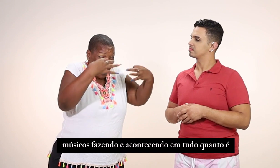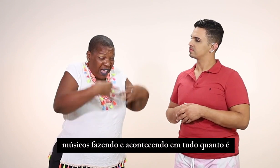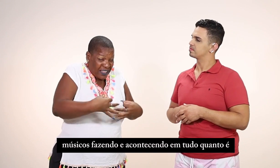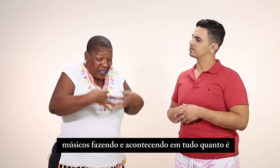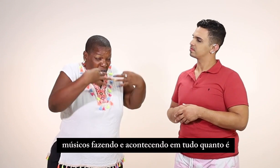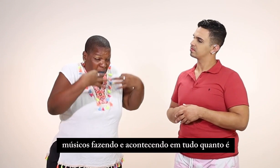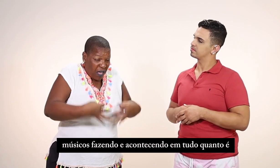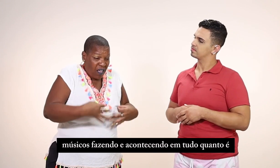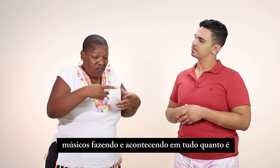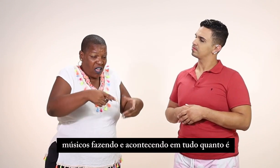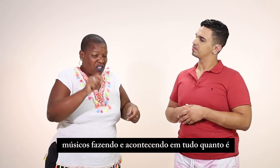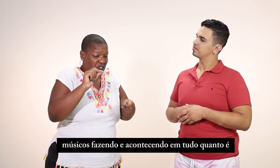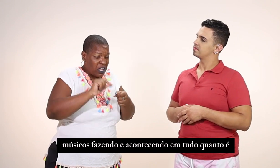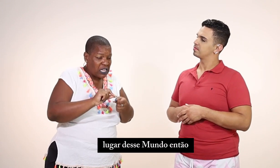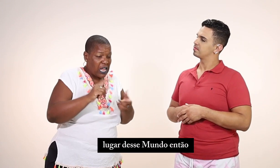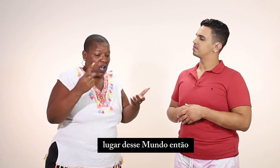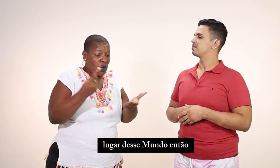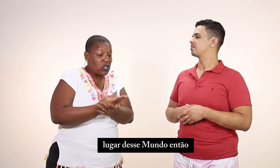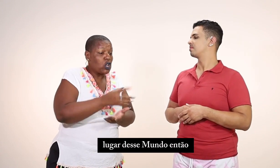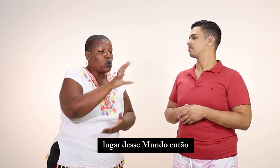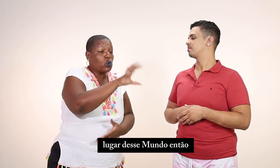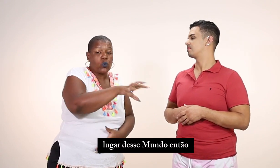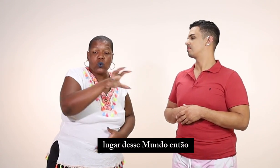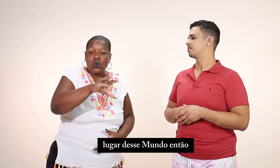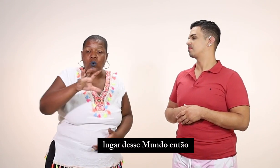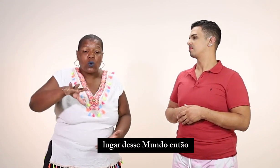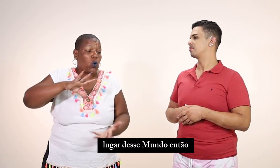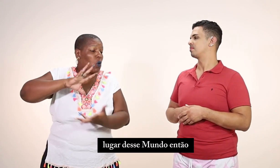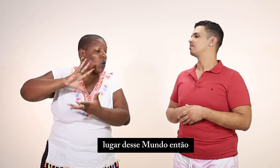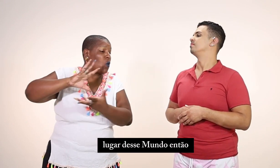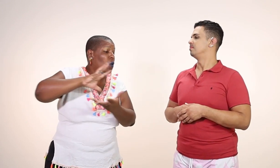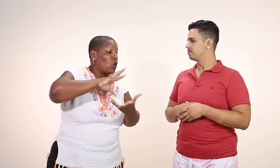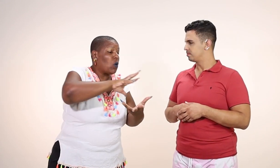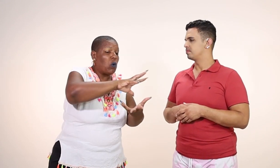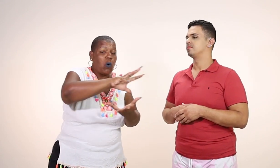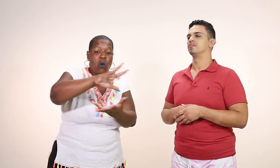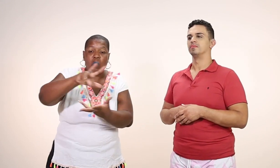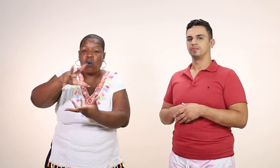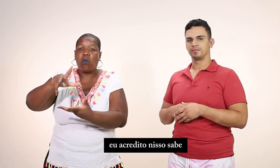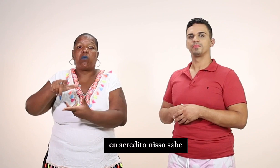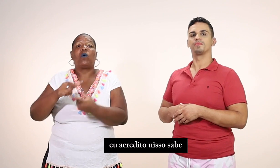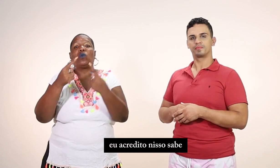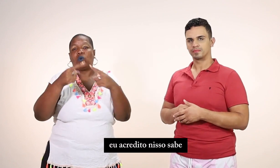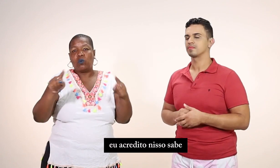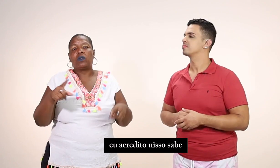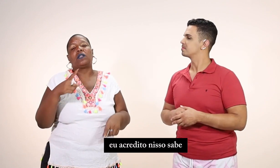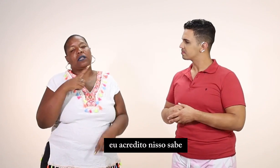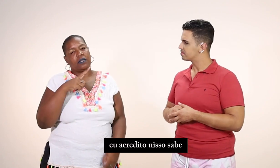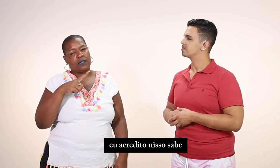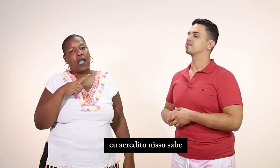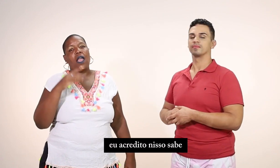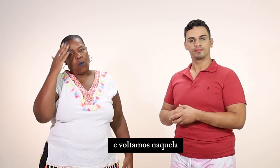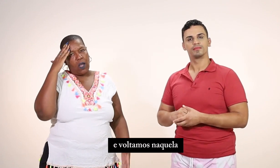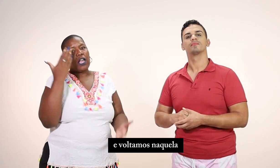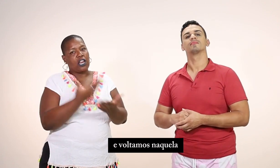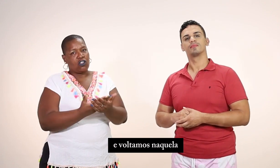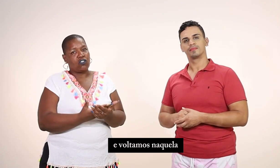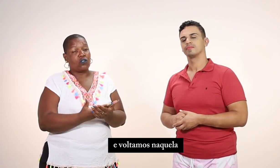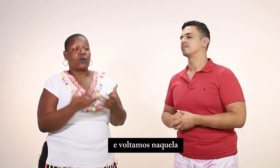fazendo e acontecendo em tudo quanto é lugar desse mundo. Então, eu acredito nisso, sabe? E voltamos